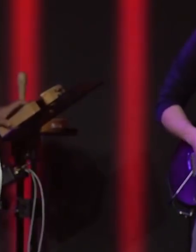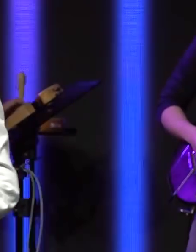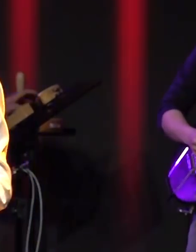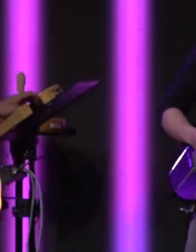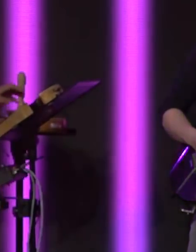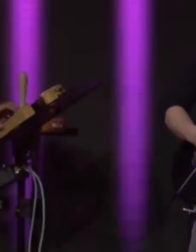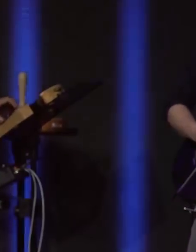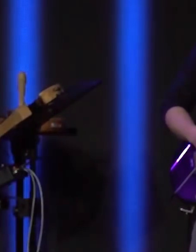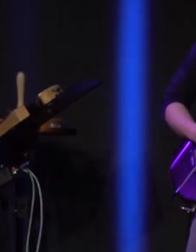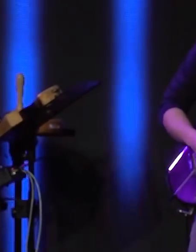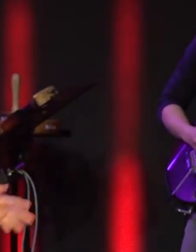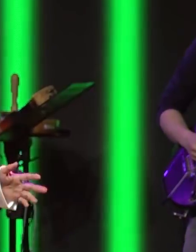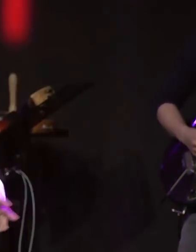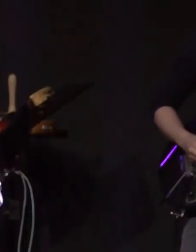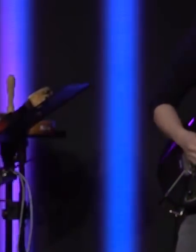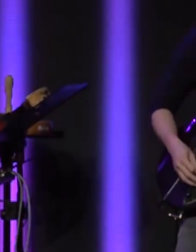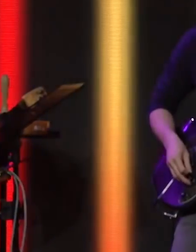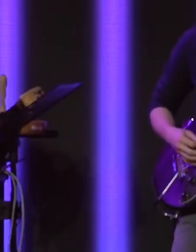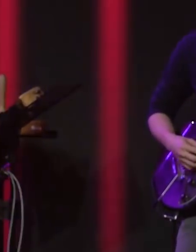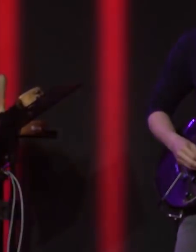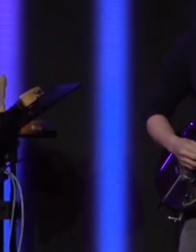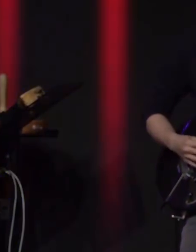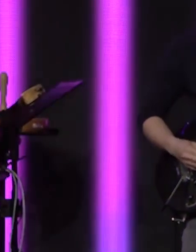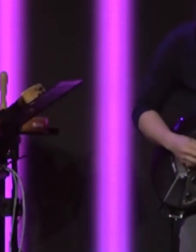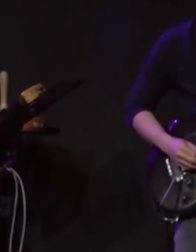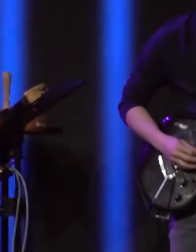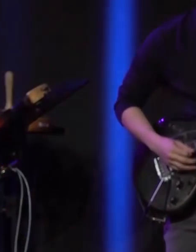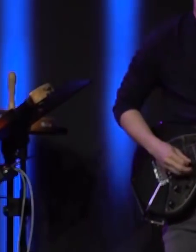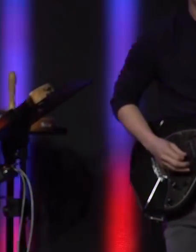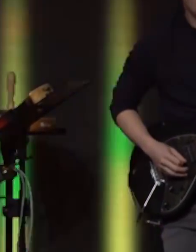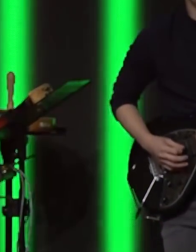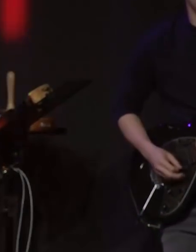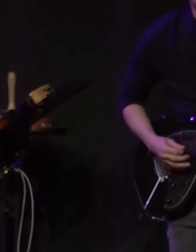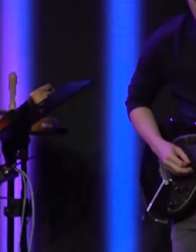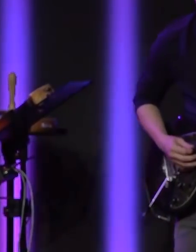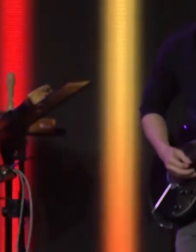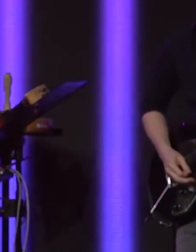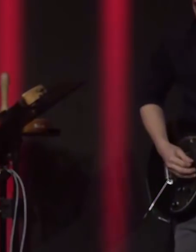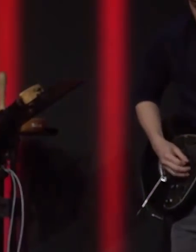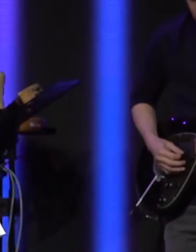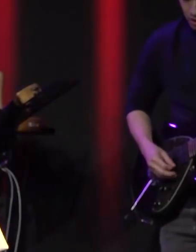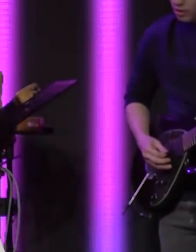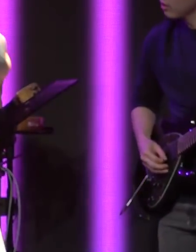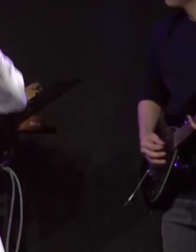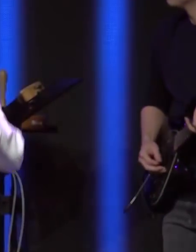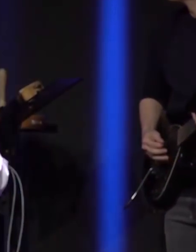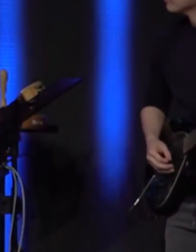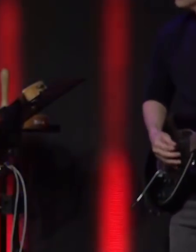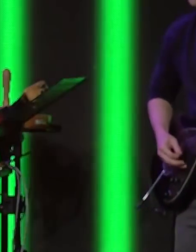mengubahkan. Jika ku akui semua dosaku, maka